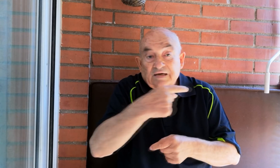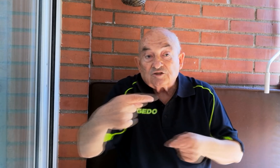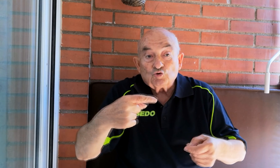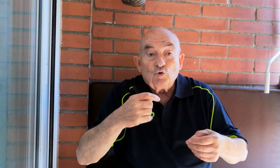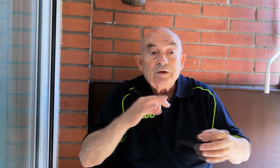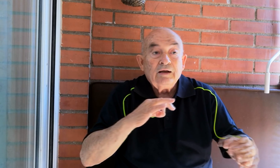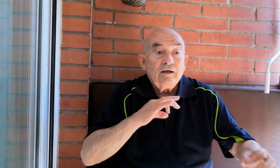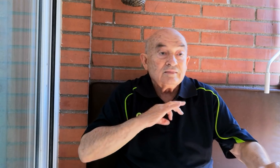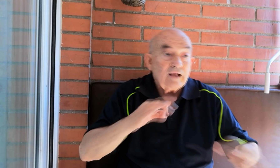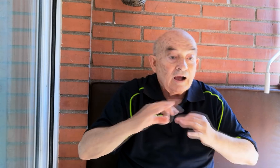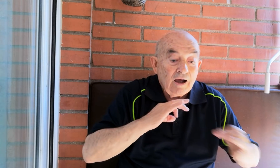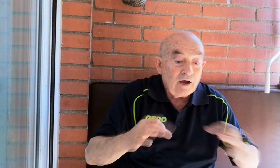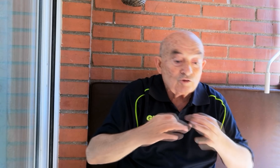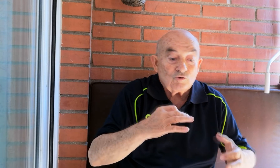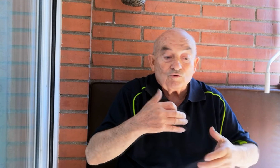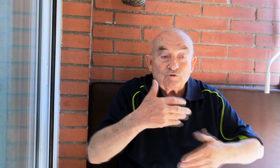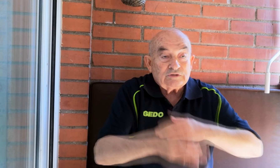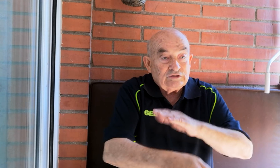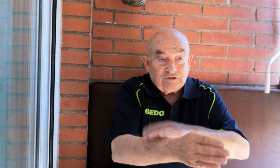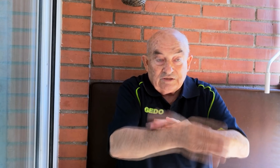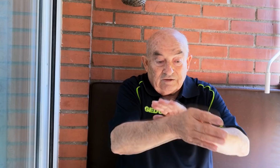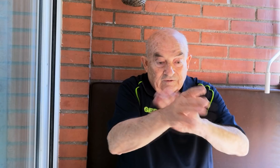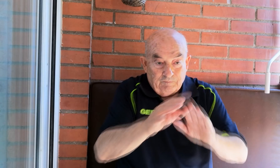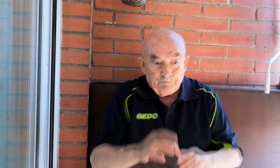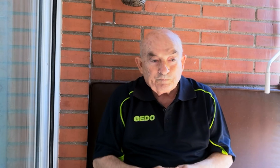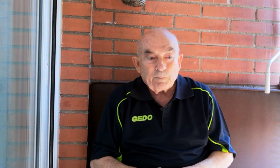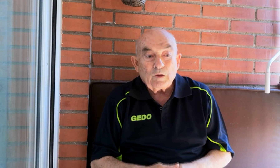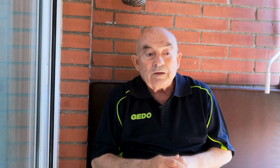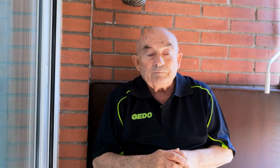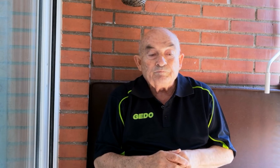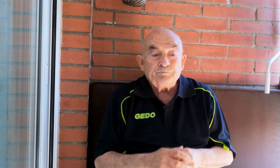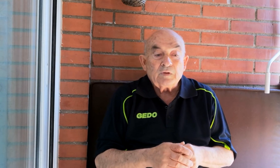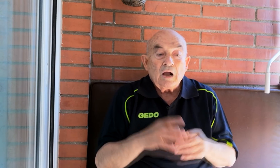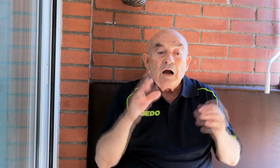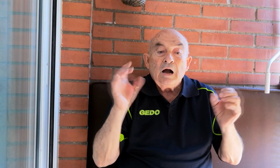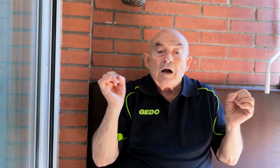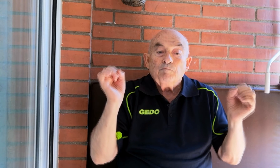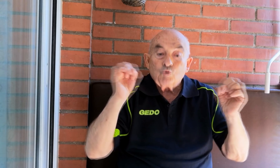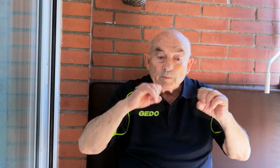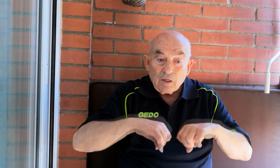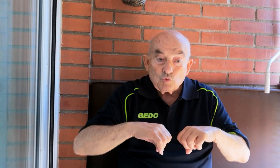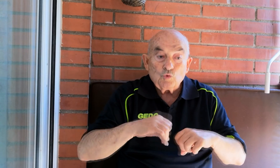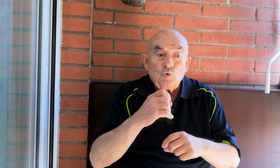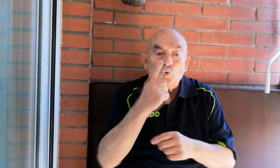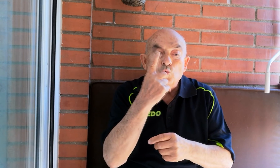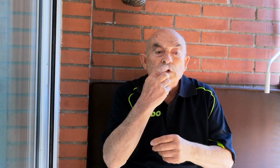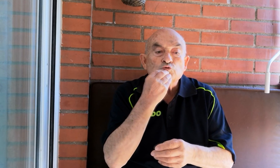nou i després vam continuar fent les nostres activitats que acostumàvem a fer normalment. Es va